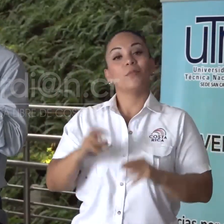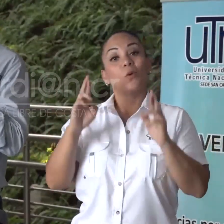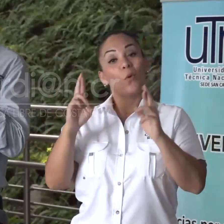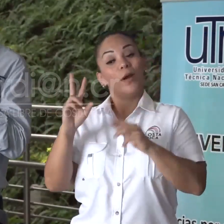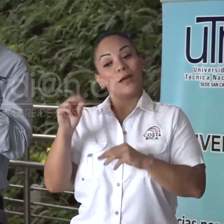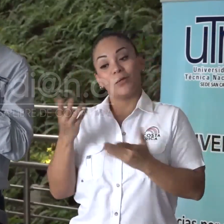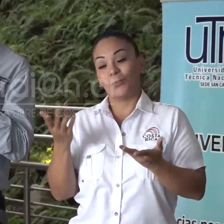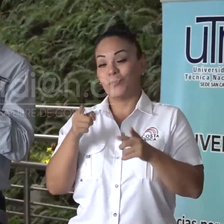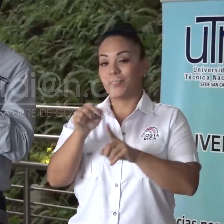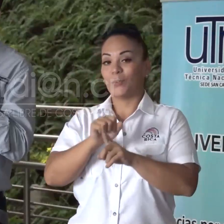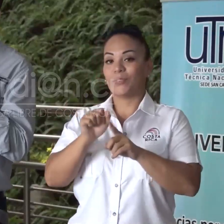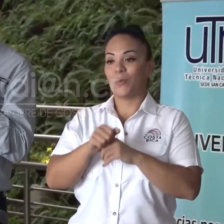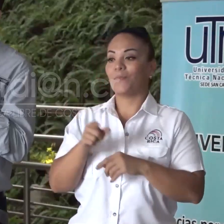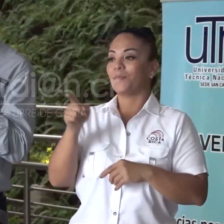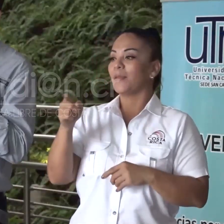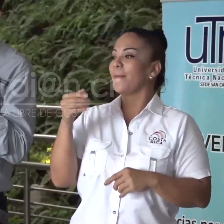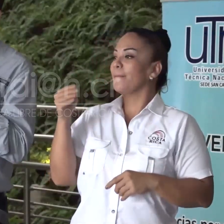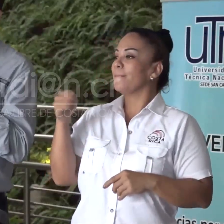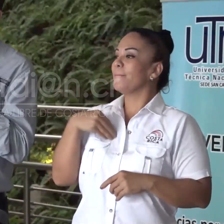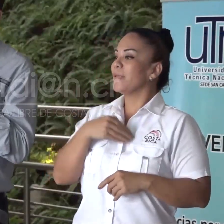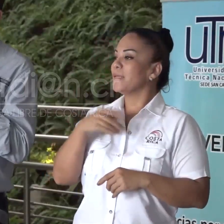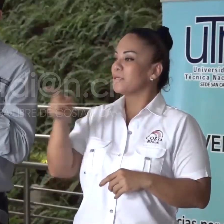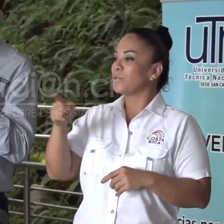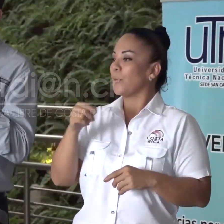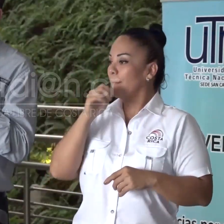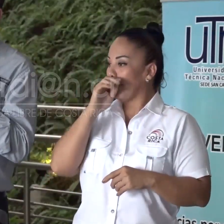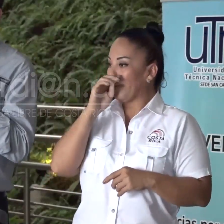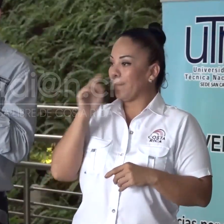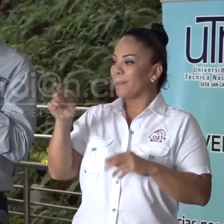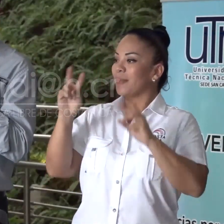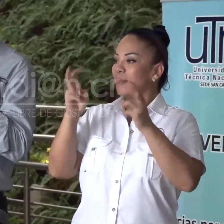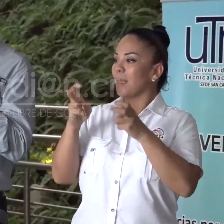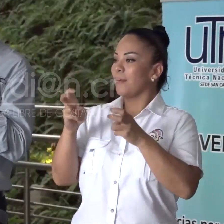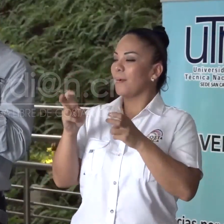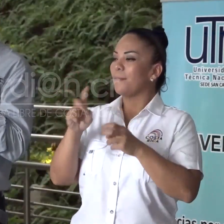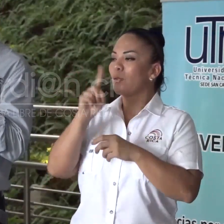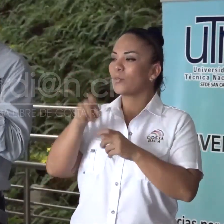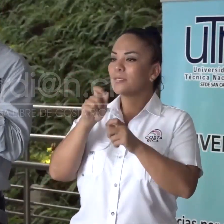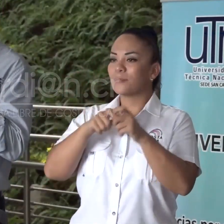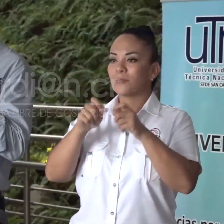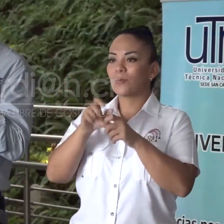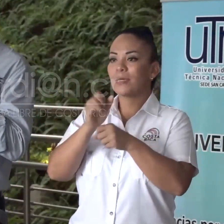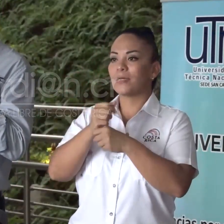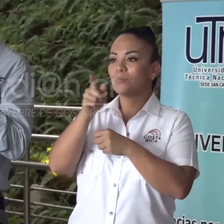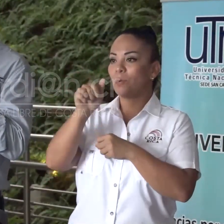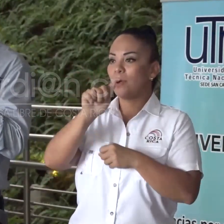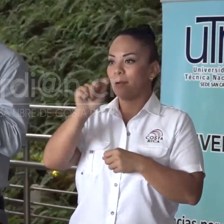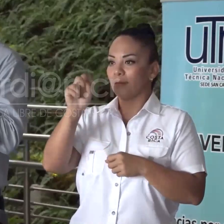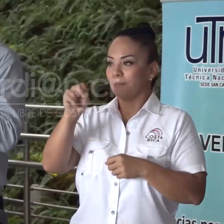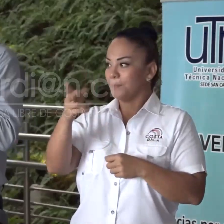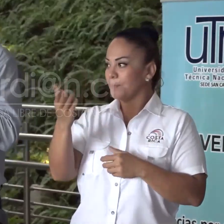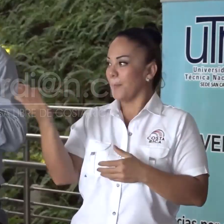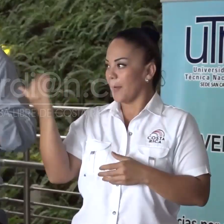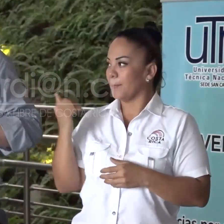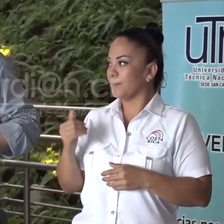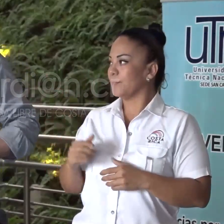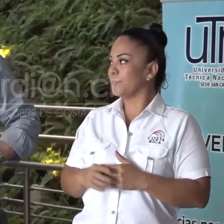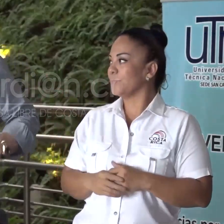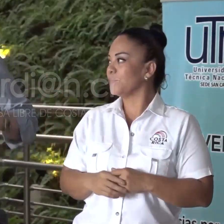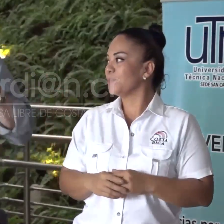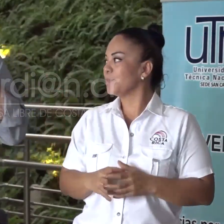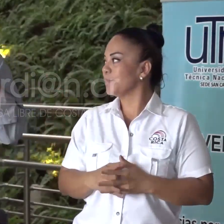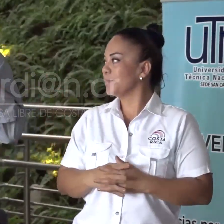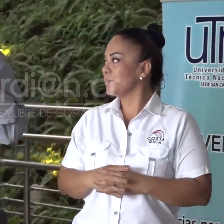caso. Señor ministro, sobre el inicio, sobre la pregunta más específica que hizo don Alan, venga por favor.